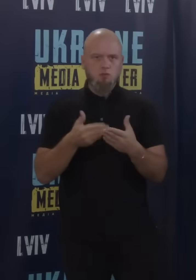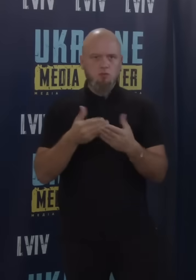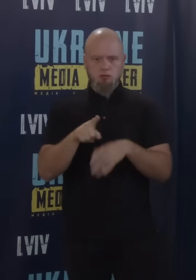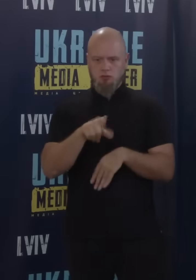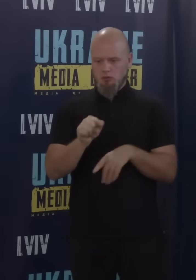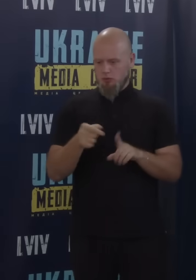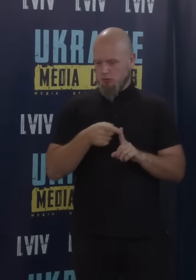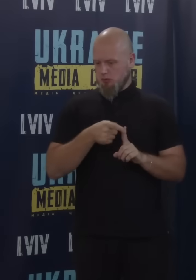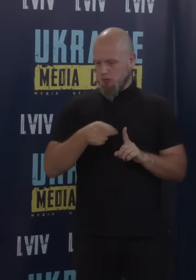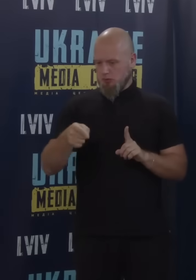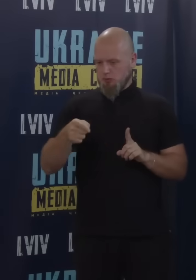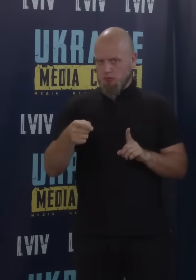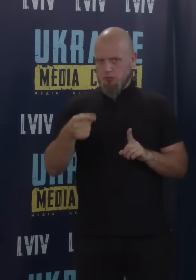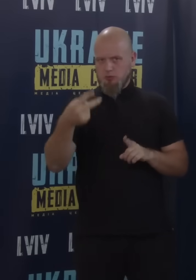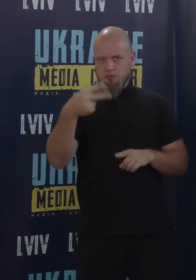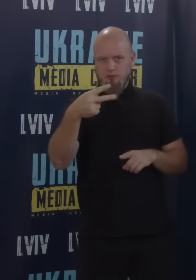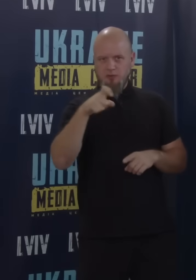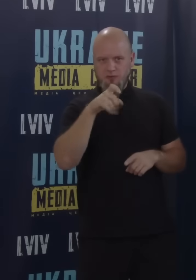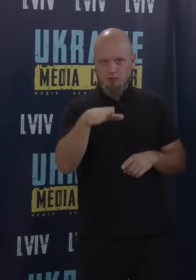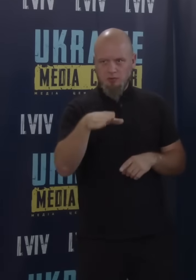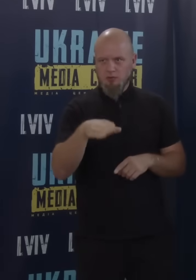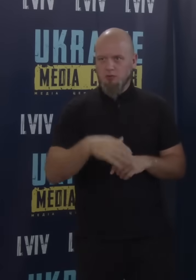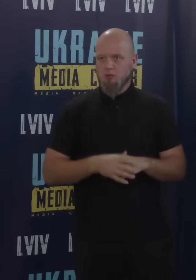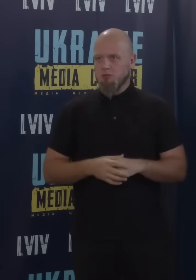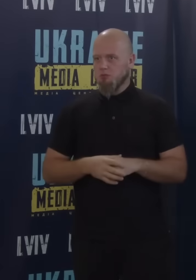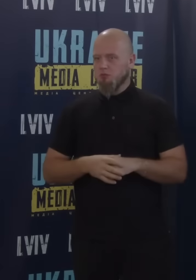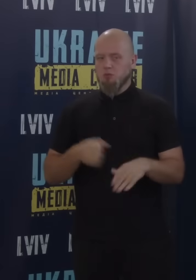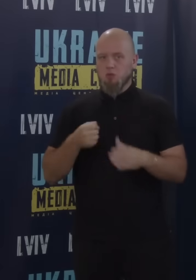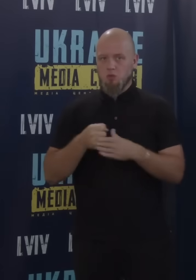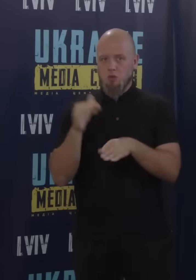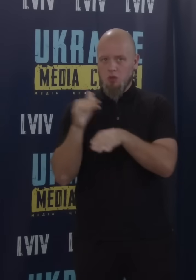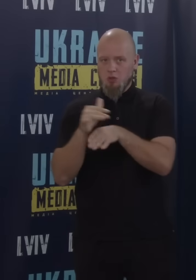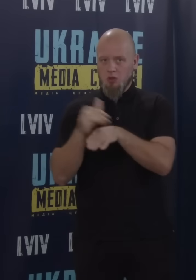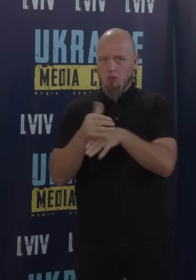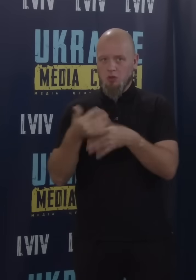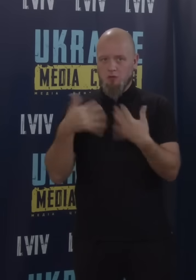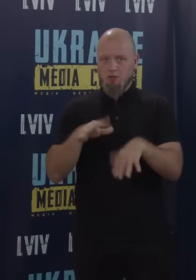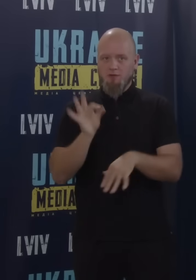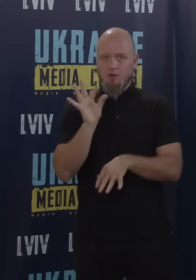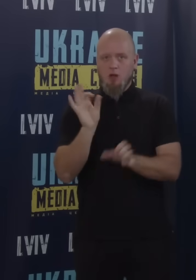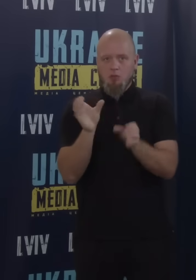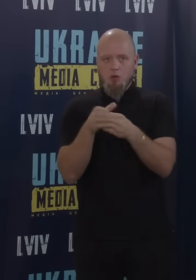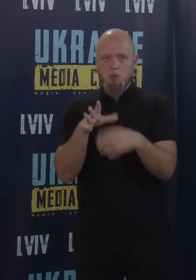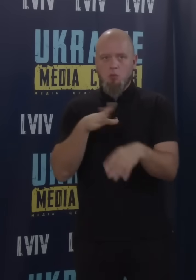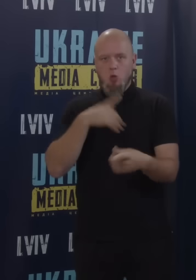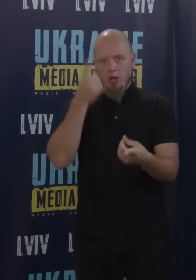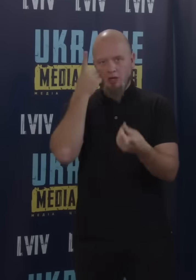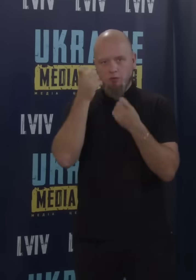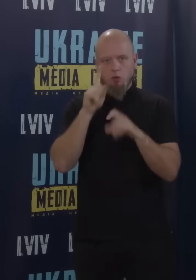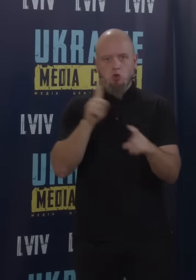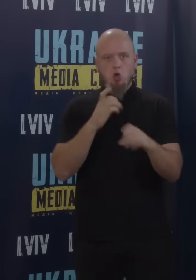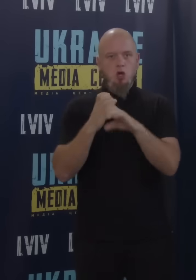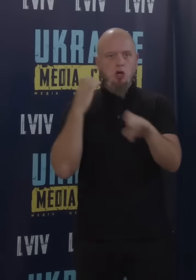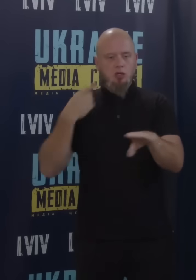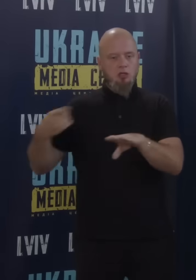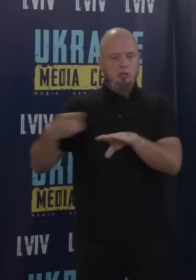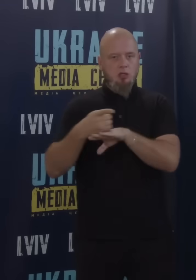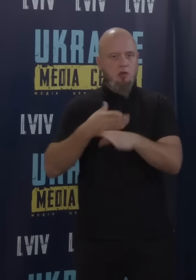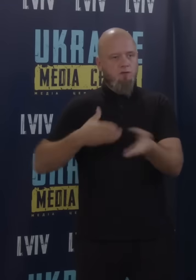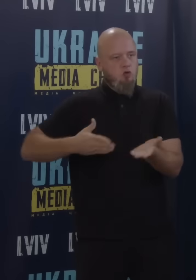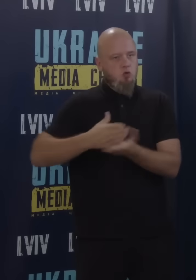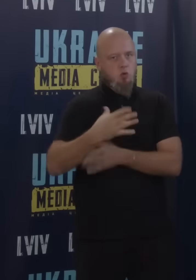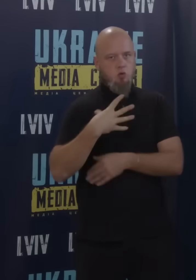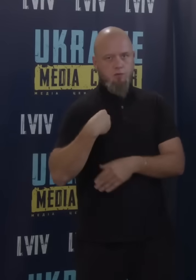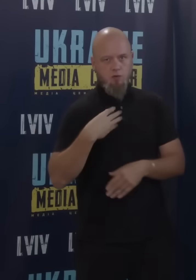Буквально за 20 хвилин до атаки вже в телеграм-каналах була інформація, що ракети летять в